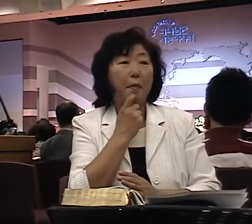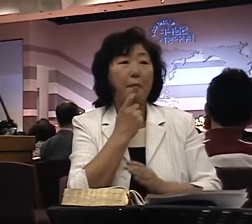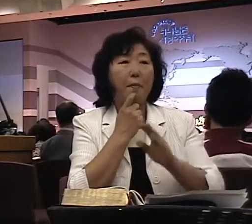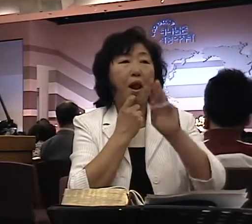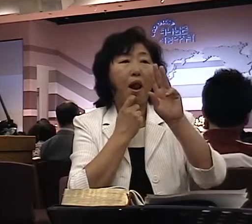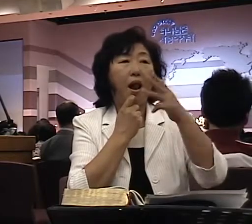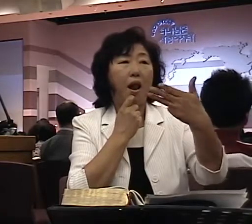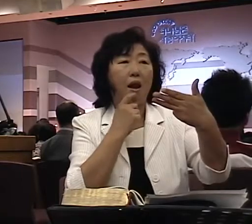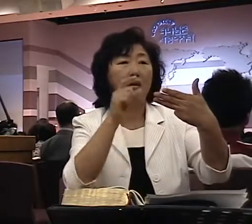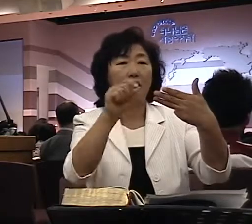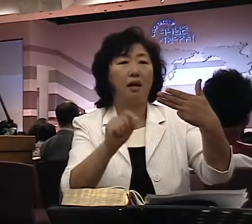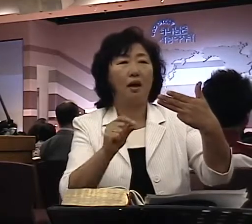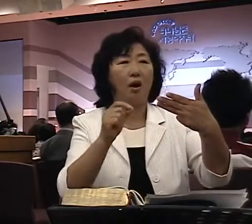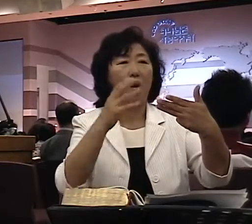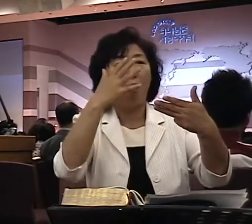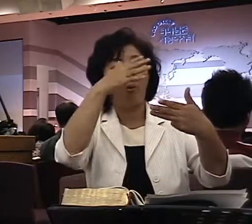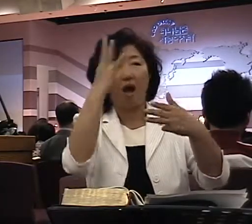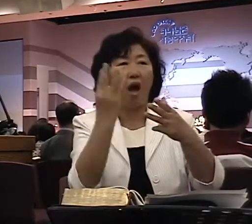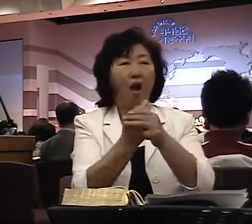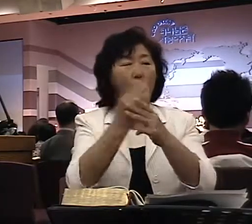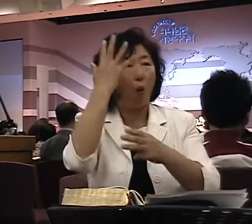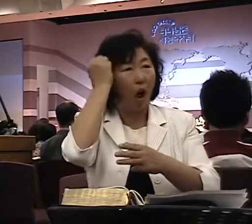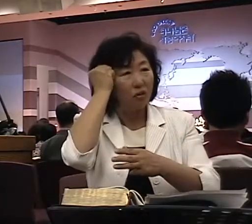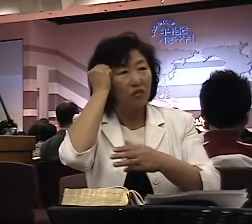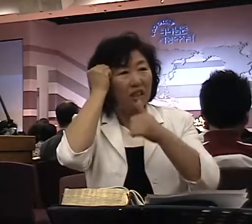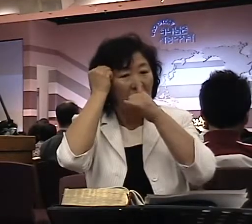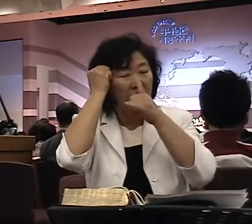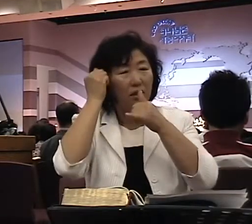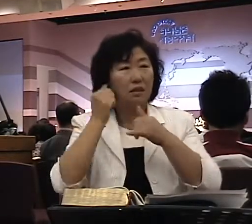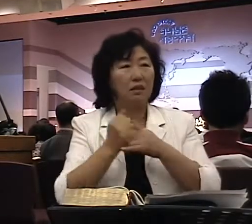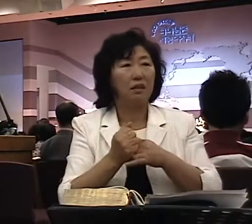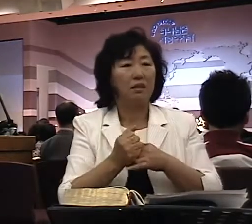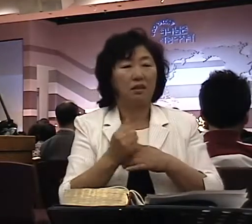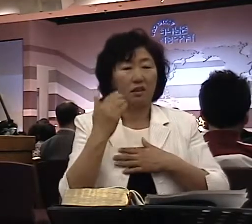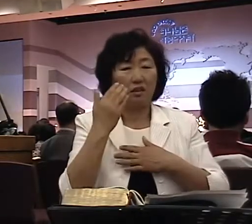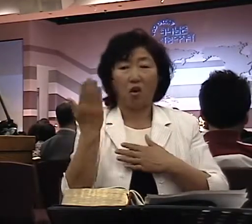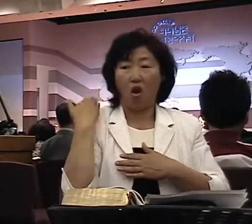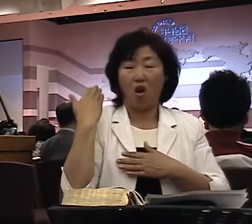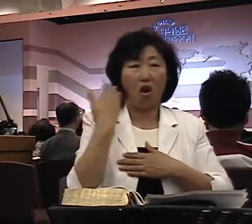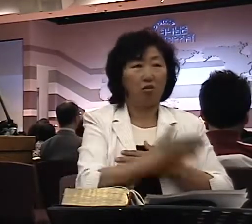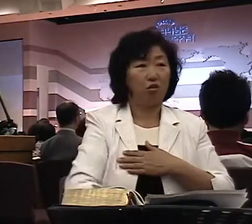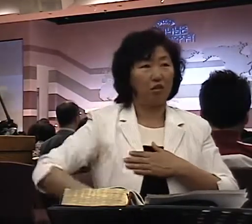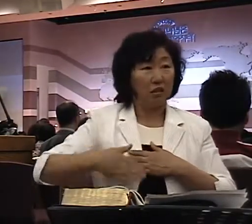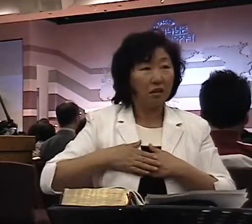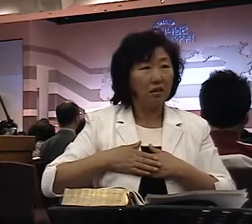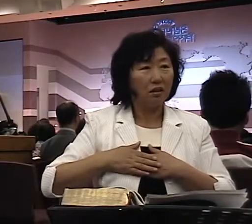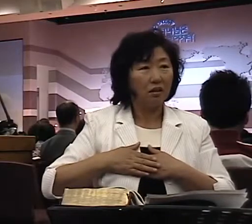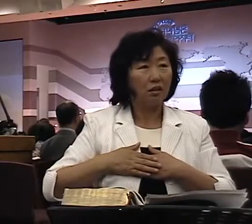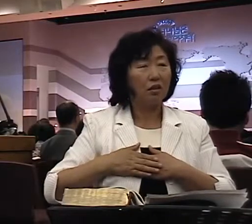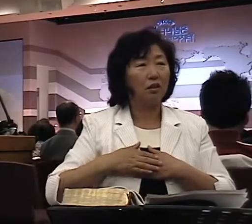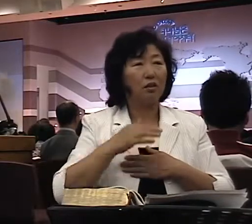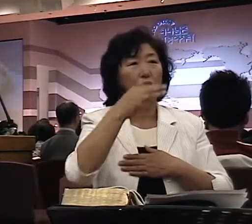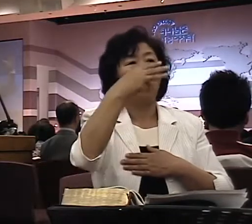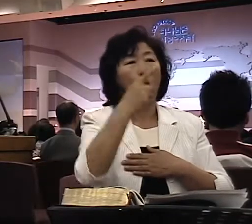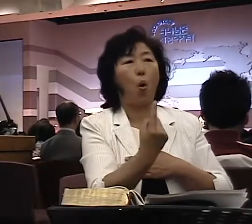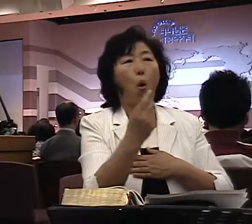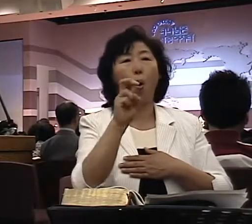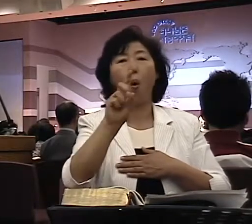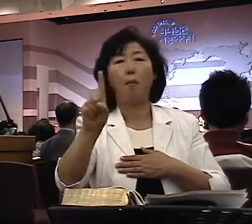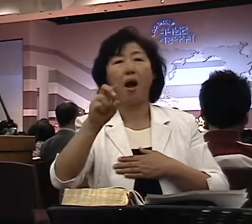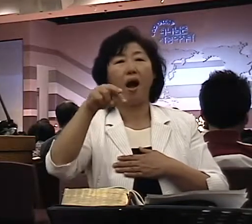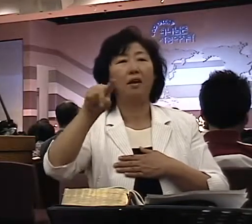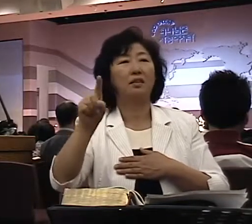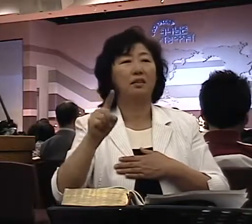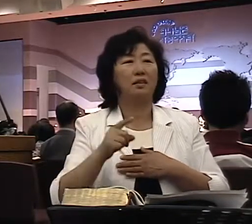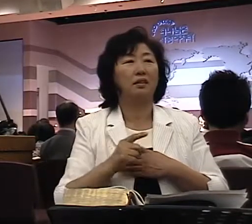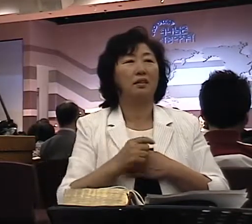로마서 8장 말씀을 보면 뭐라고 하십니까? 전에는 육신이 연약해서 지킬 수 없는 하나님의